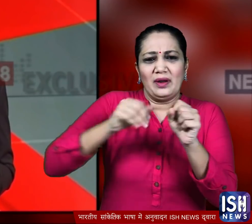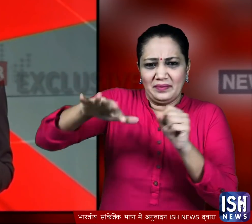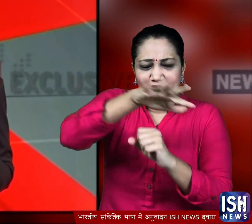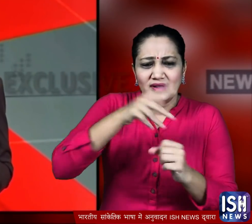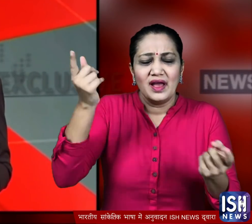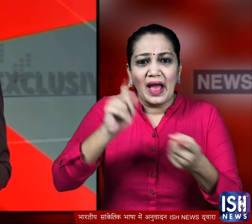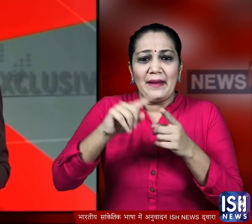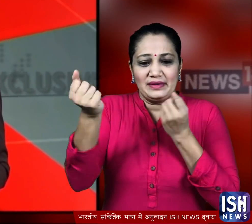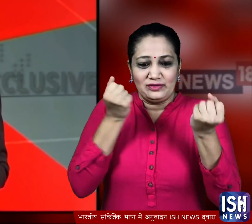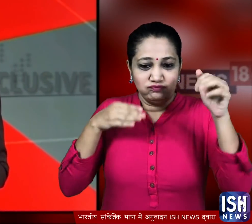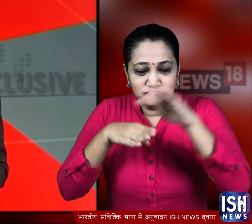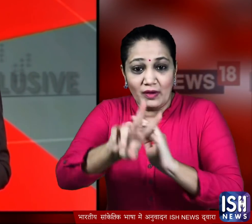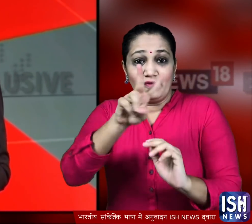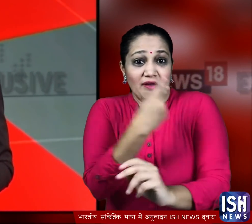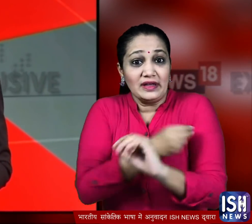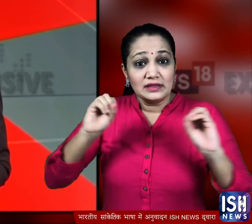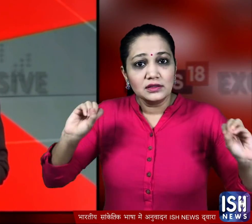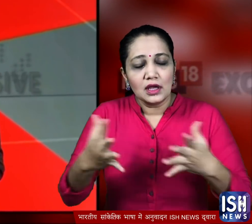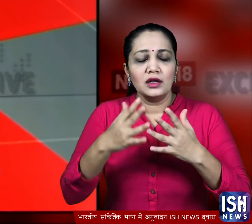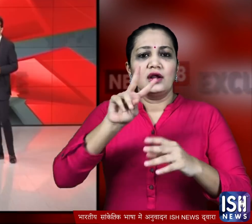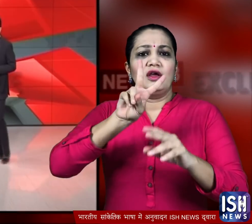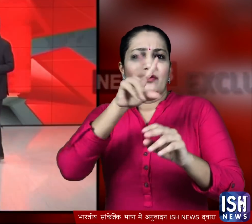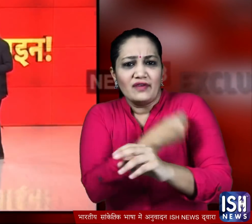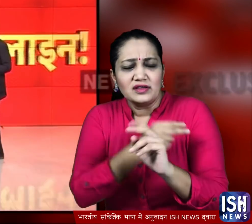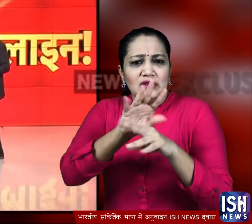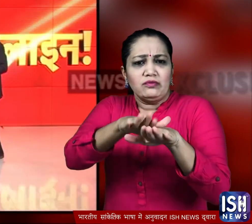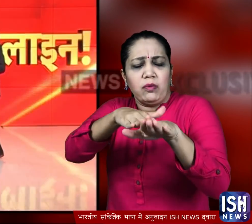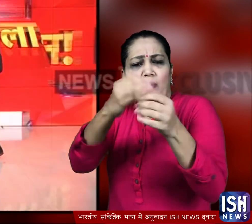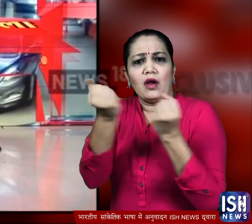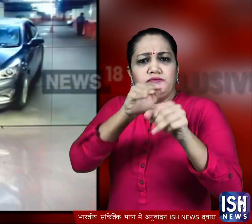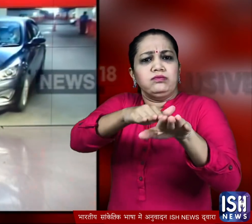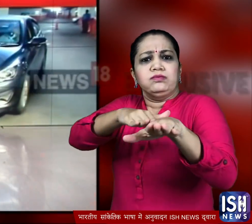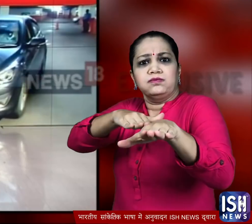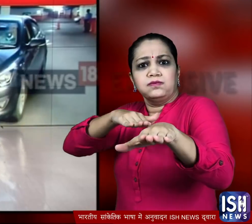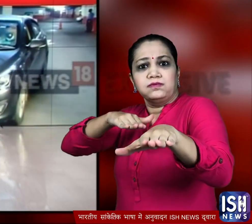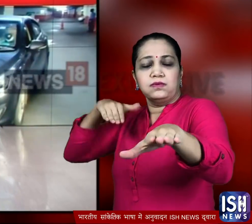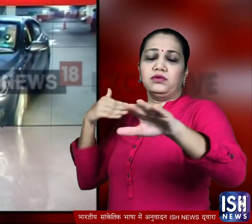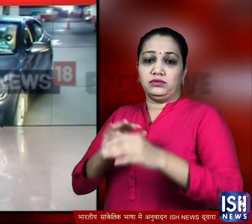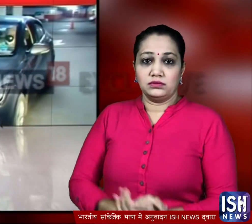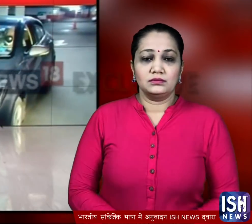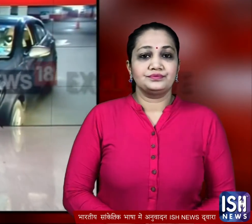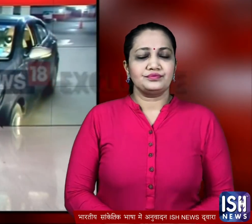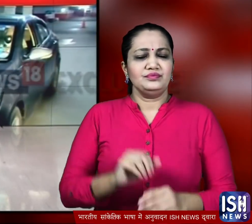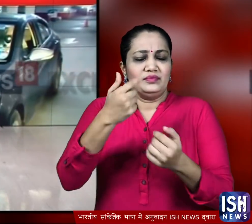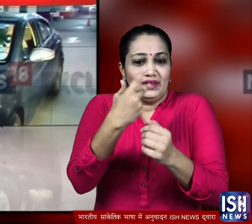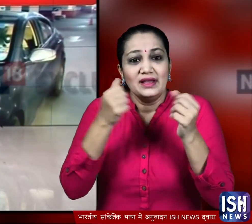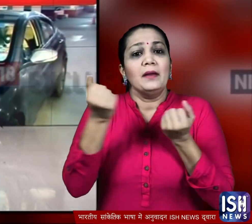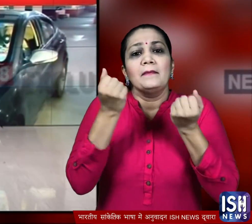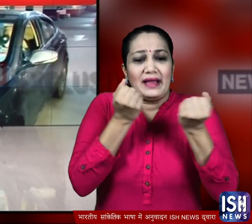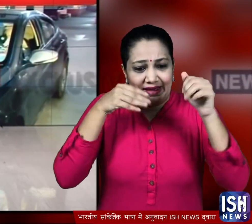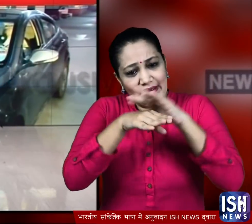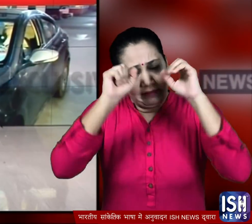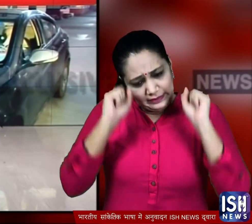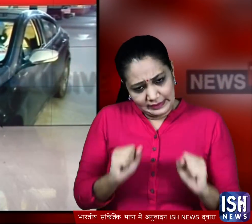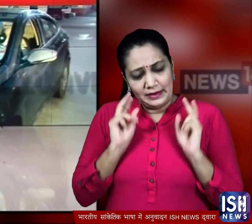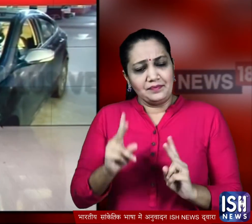दिल्ली के पास गुरुग्राम में जैसे ही ड्राइव थ्रू वैक्सीनेशन मुहिम शुरू हुई, वहां वैक्सीन लगवाने के लिए गाड़ियों की लंबी लाइन लग गई। इस अभियान के जरिए लोगों